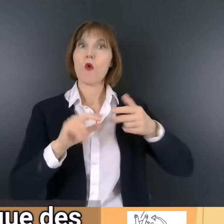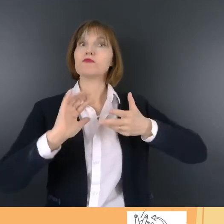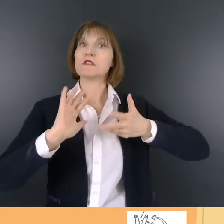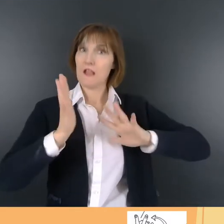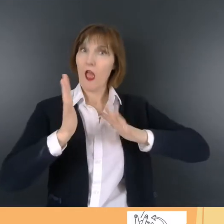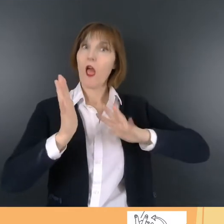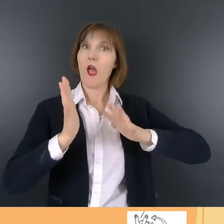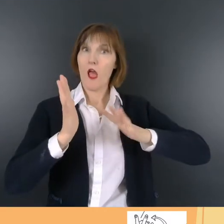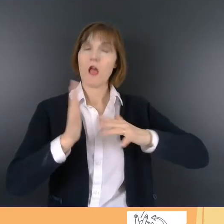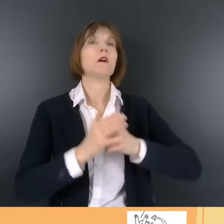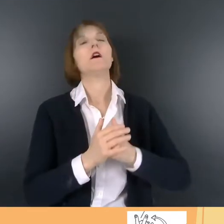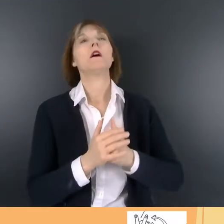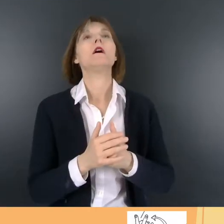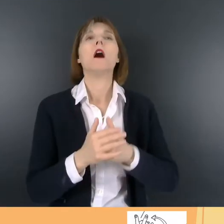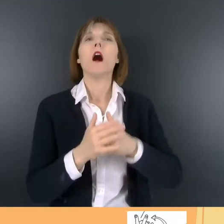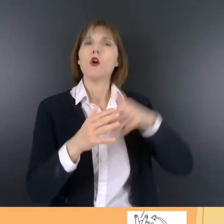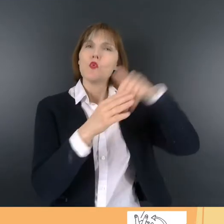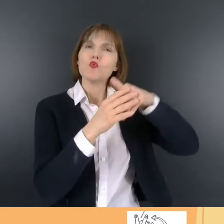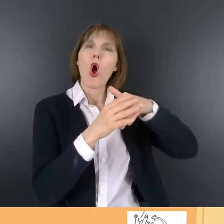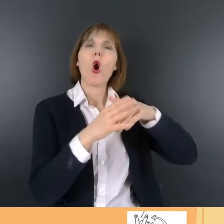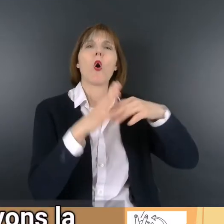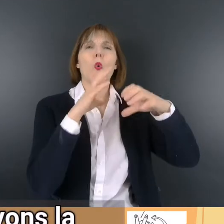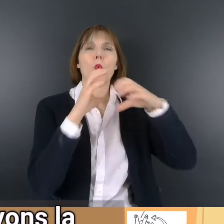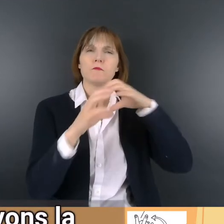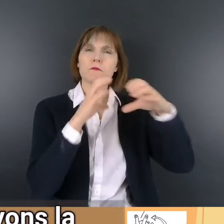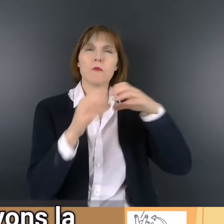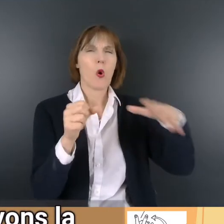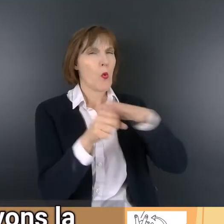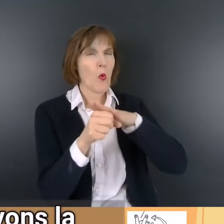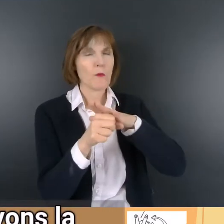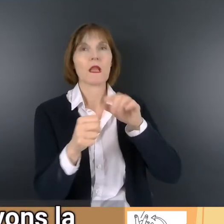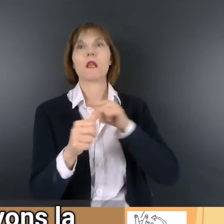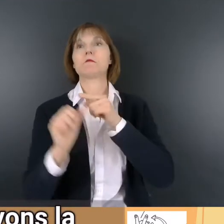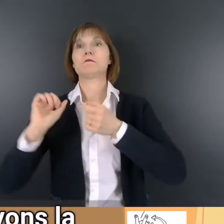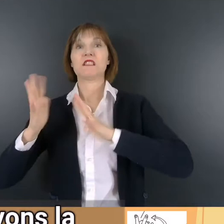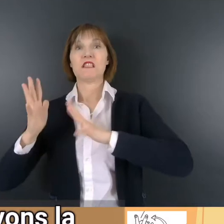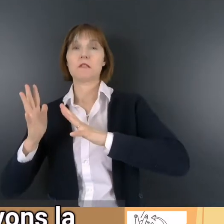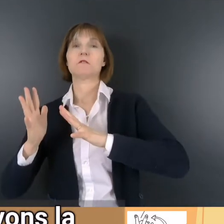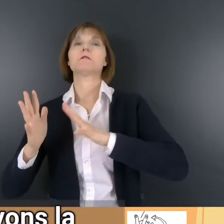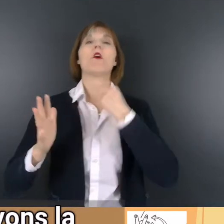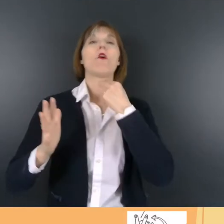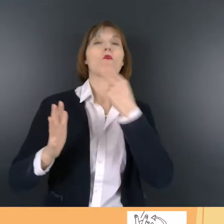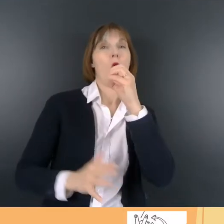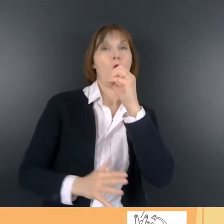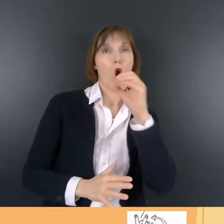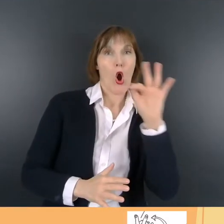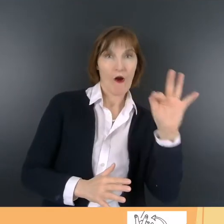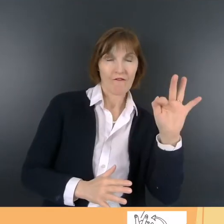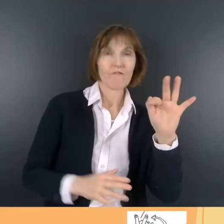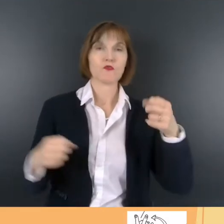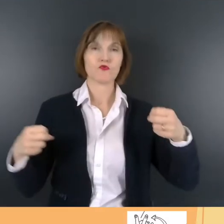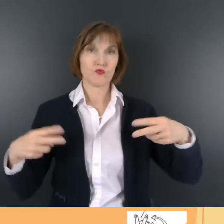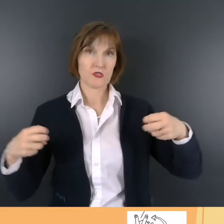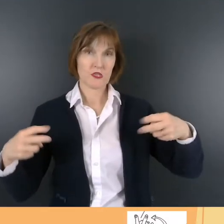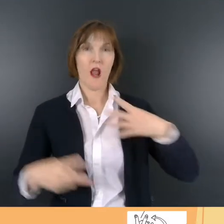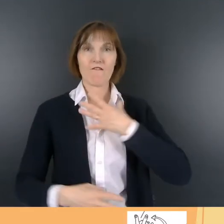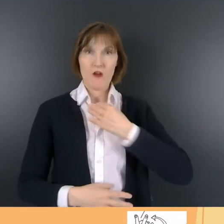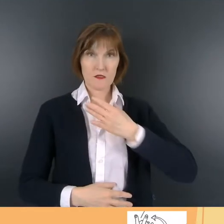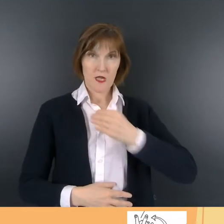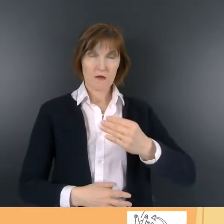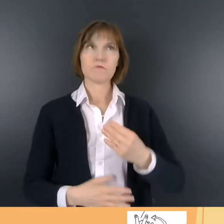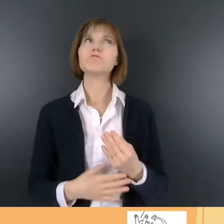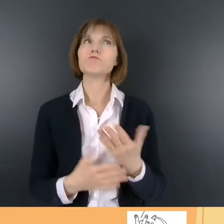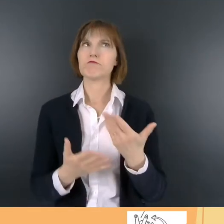qui sont en communication complète, c'est-à-dire nous avons la langue des signes, la voix off et le sous-titrage. Bon, c'est en français,